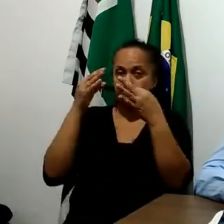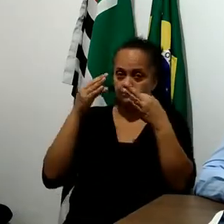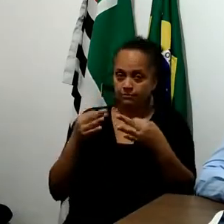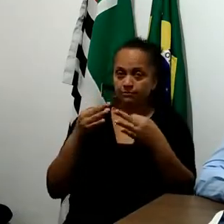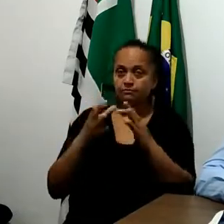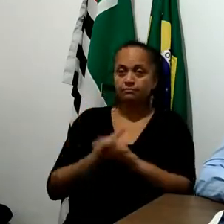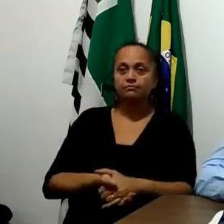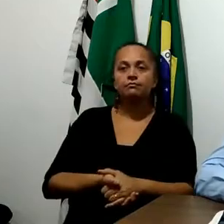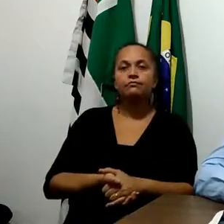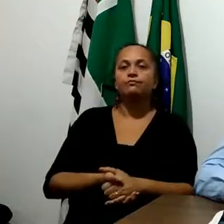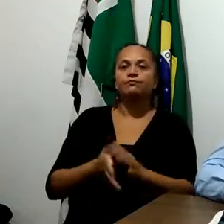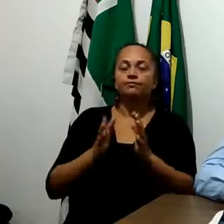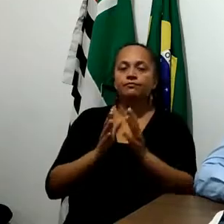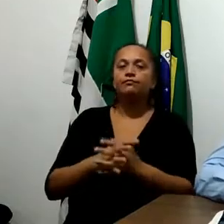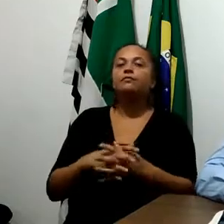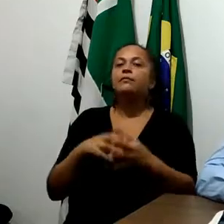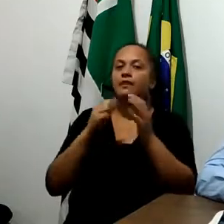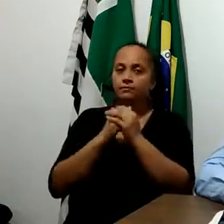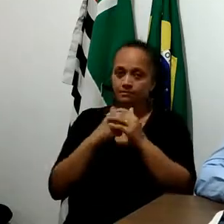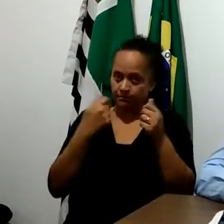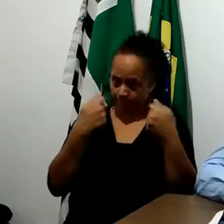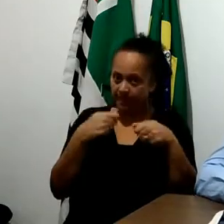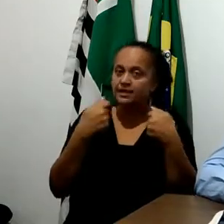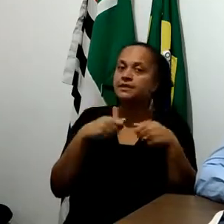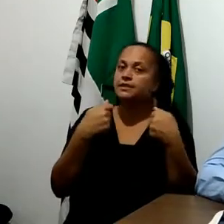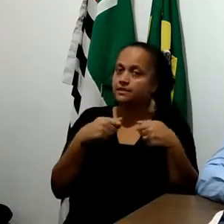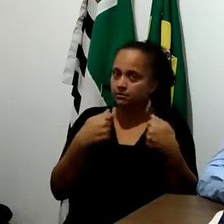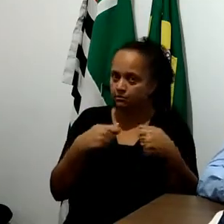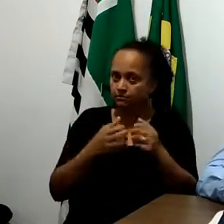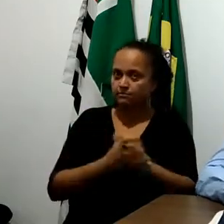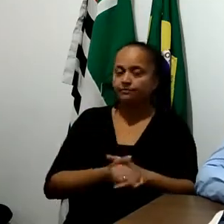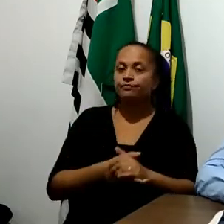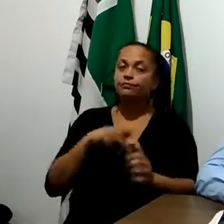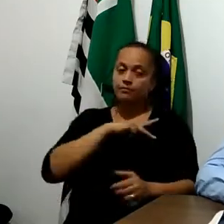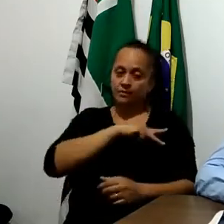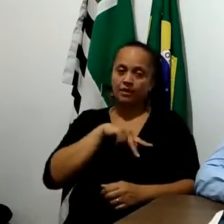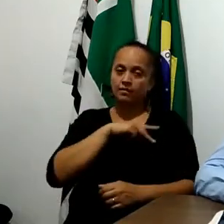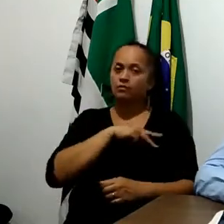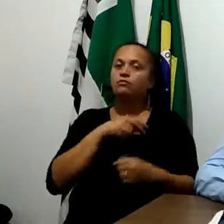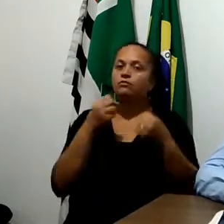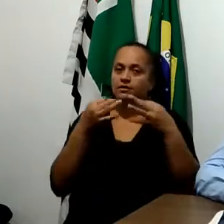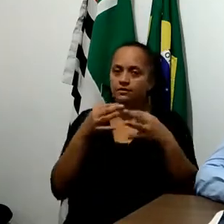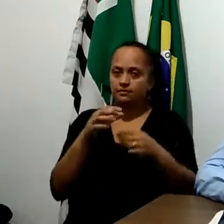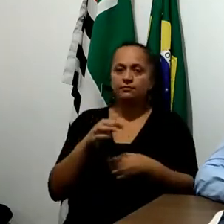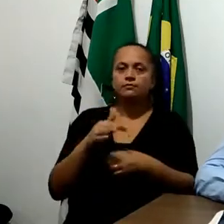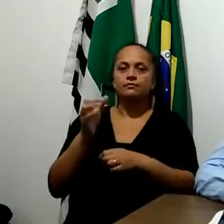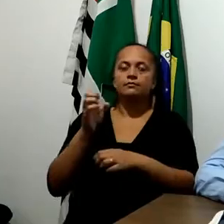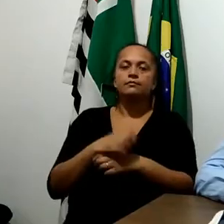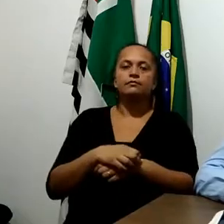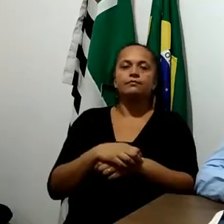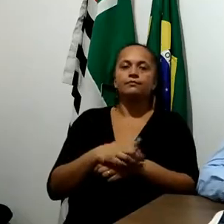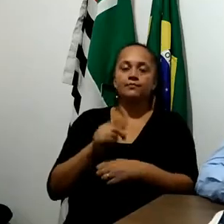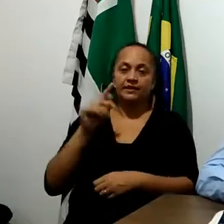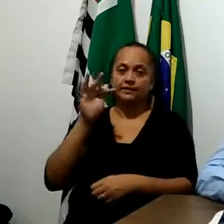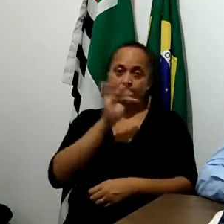Amém, amados? Precisamos. O apóstolo Paulo diz lá em Filipenses 4:13, ele diz